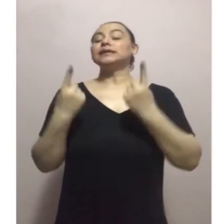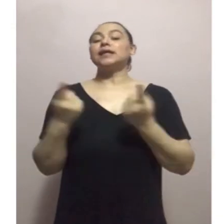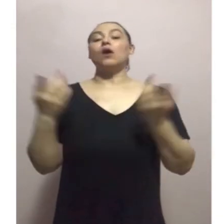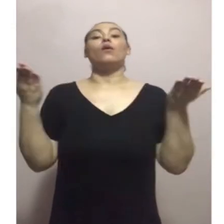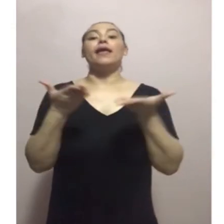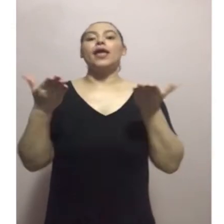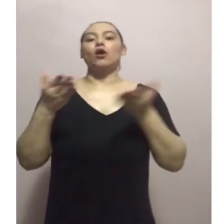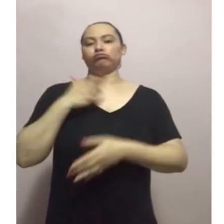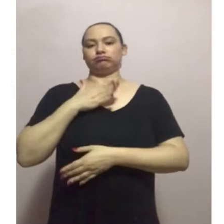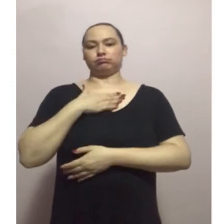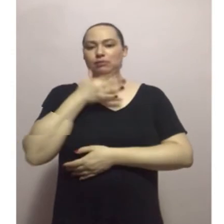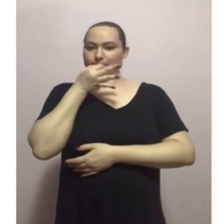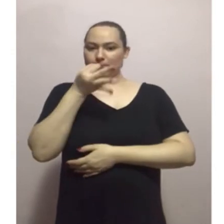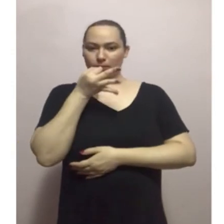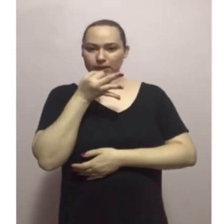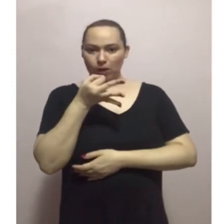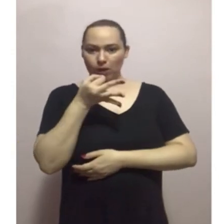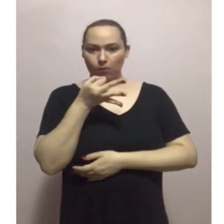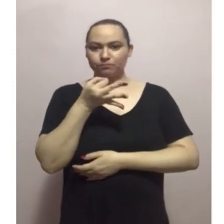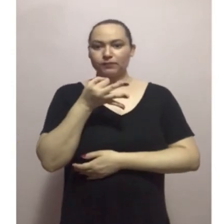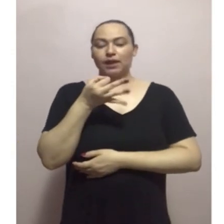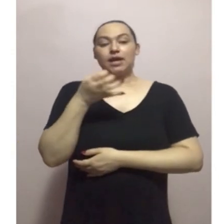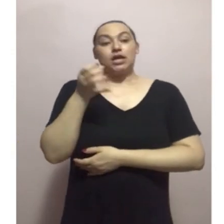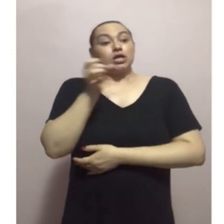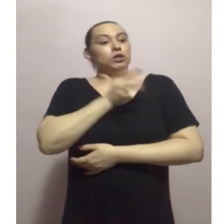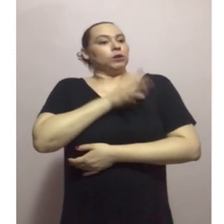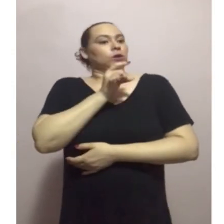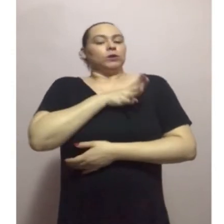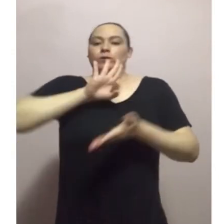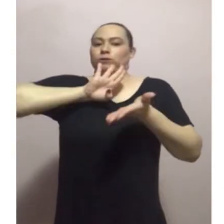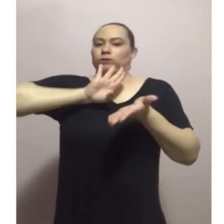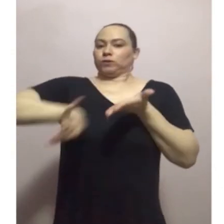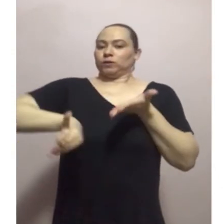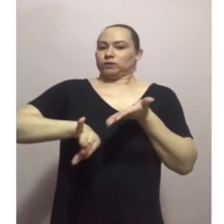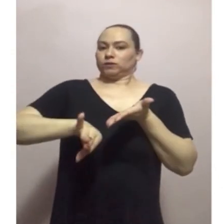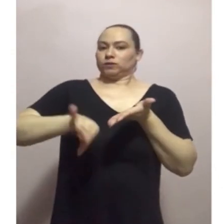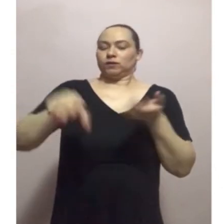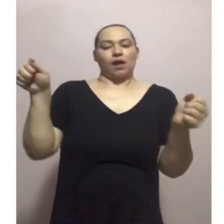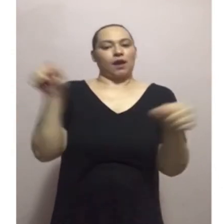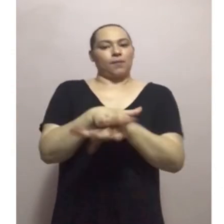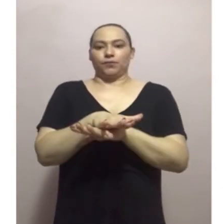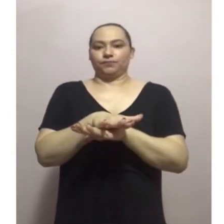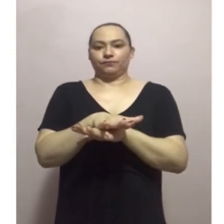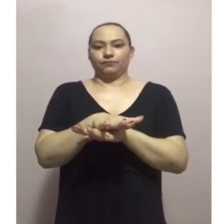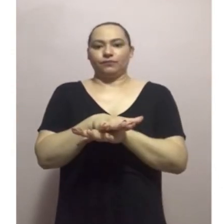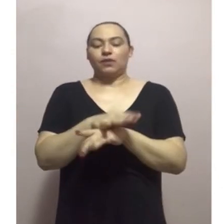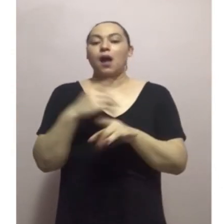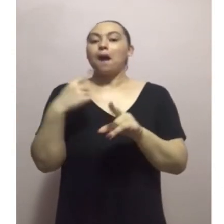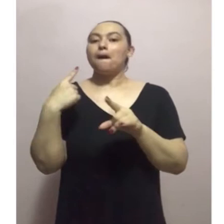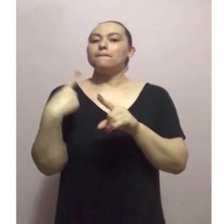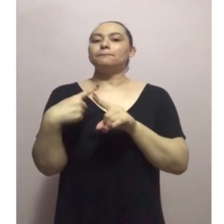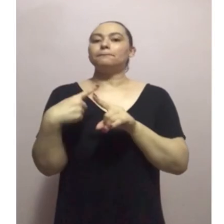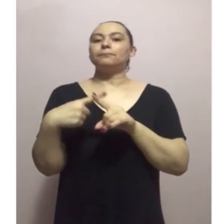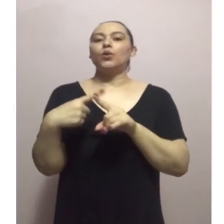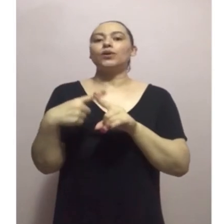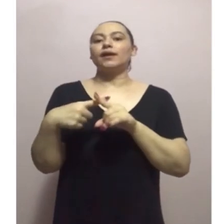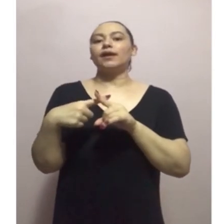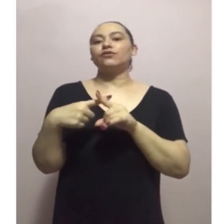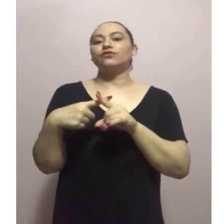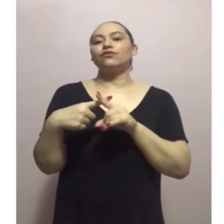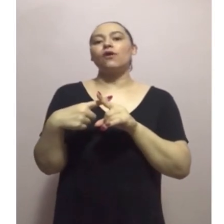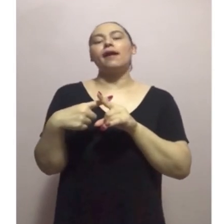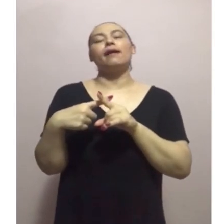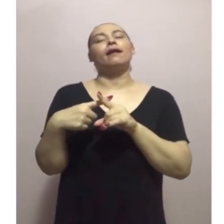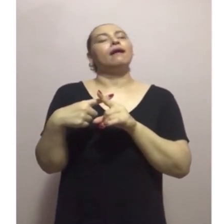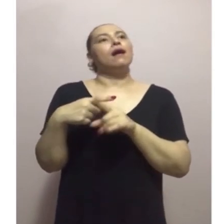vez por todas, né? Eu acho que tirou um fantasma da nossa cabeça, porque o que aconteceu foi